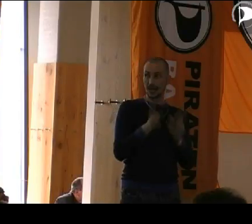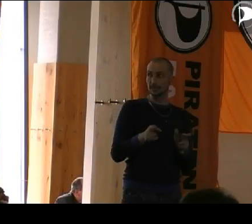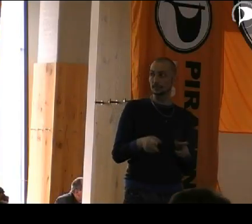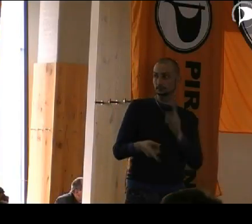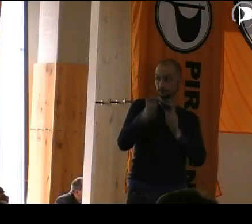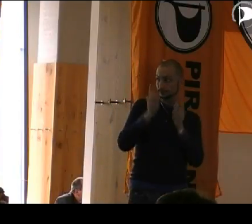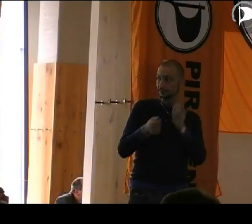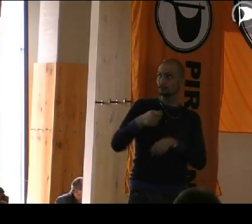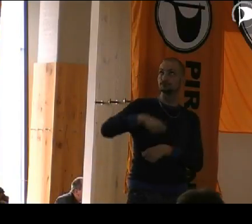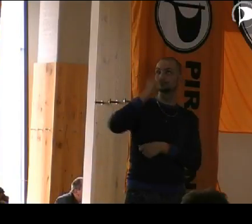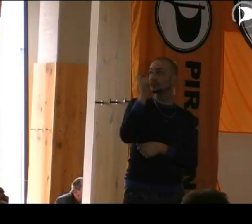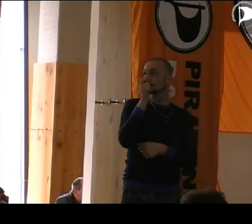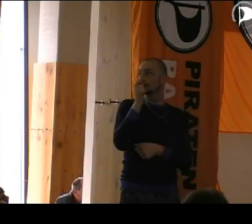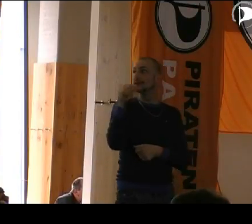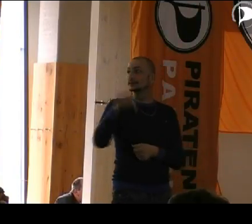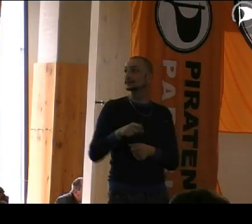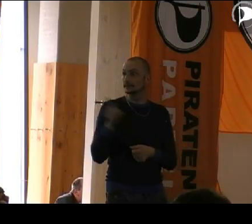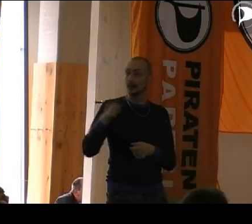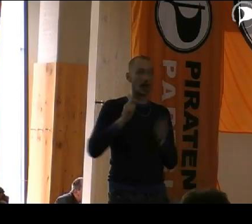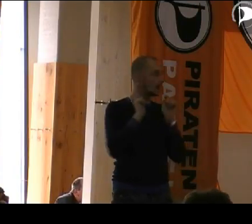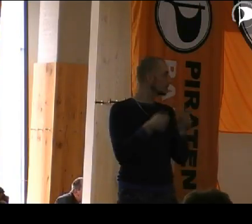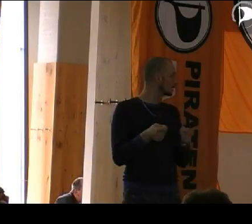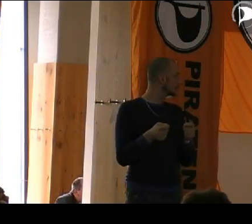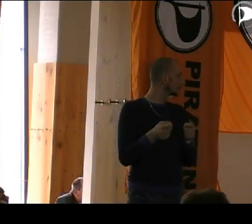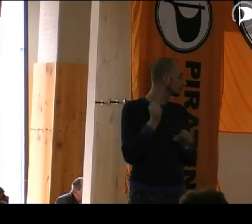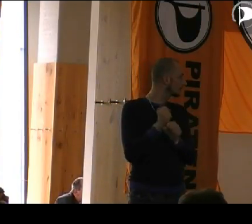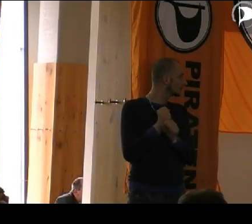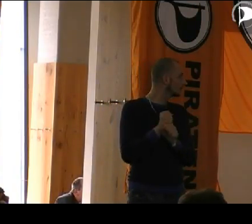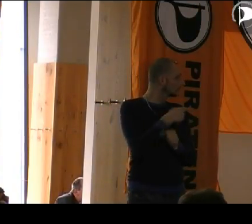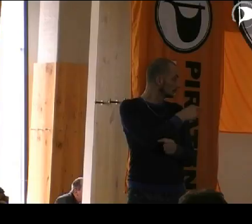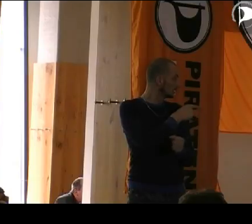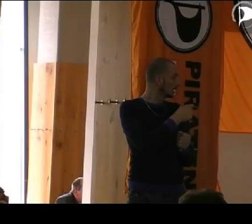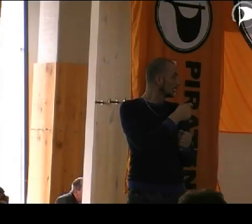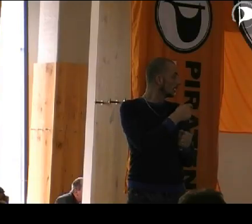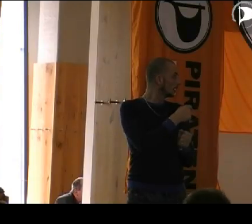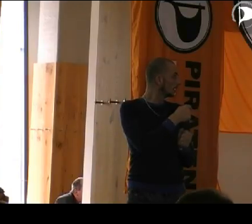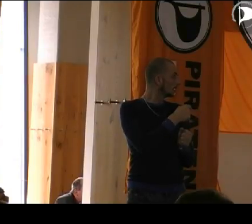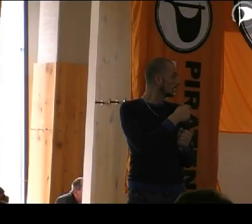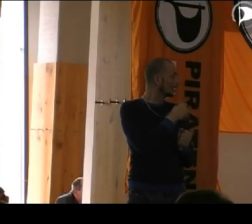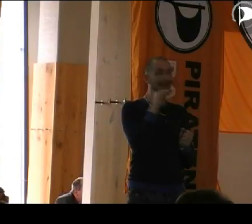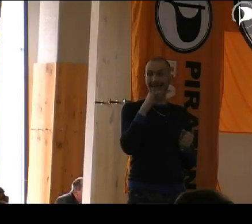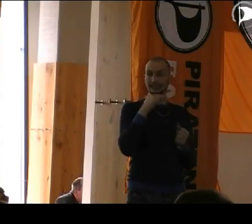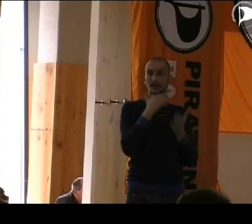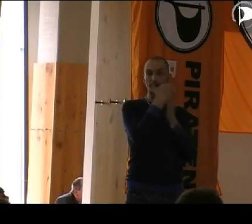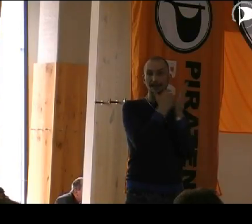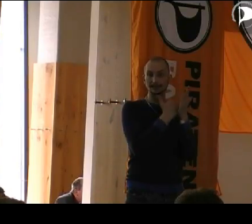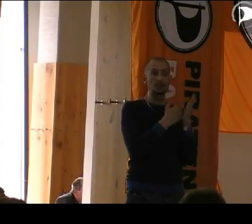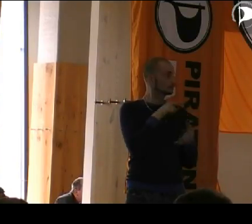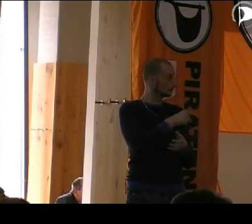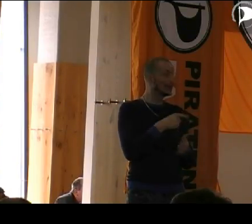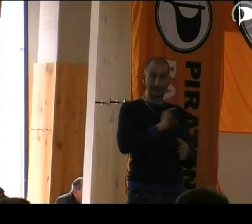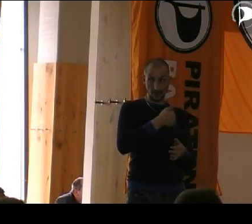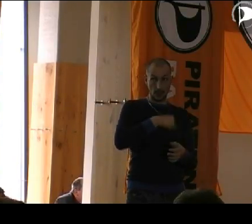du brauchst antragstellerin nahezu stehst du noch unter dem meer ist dann